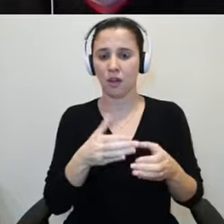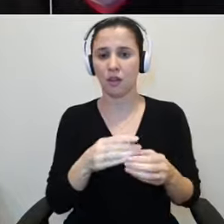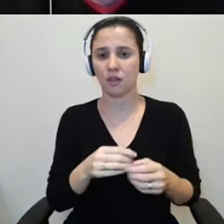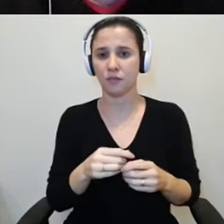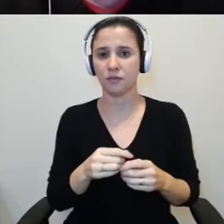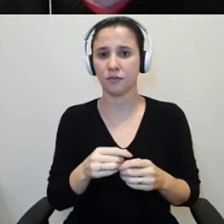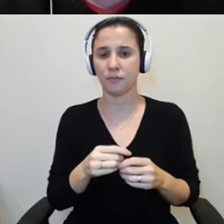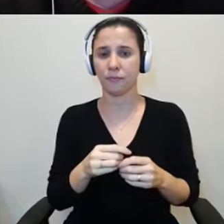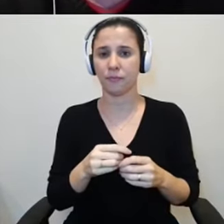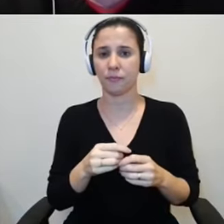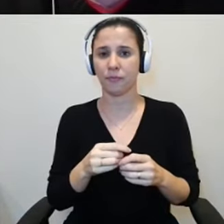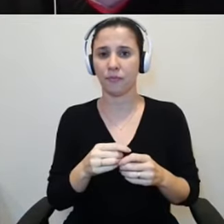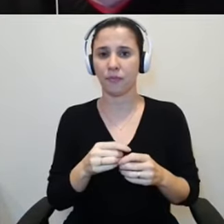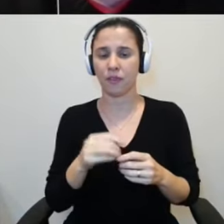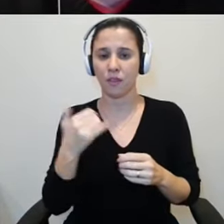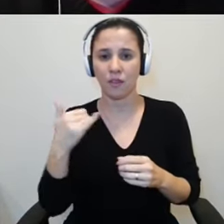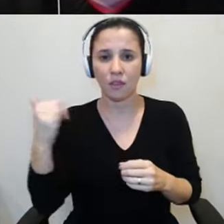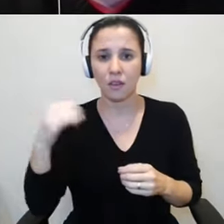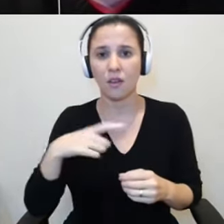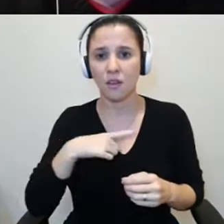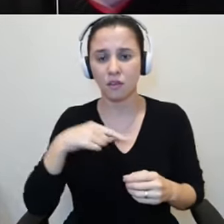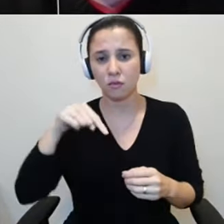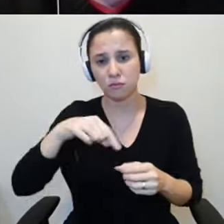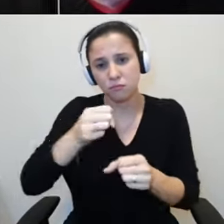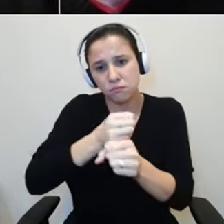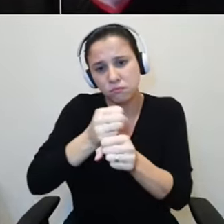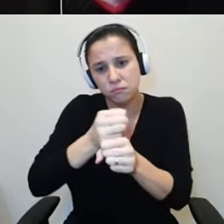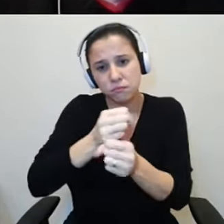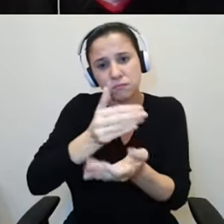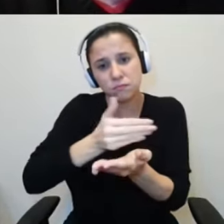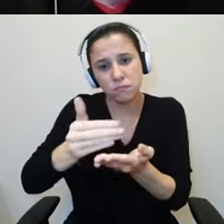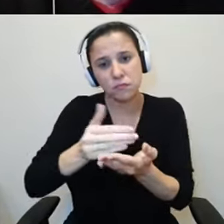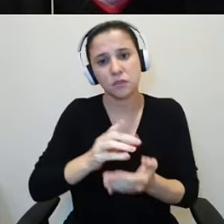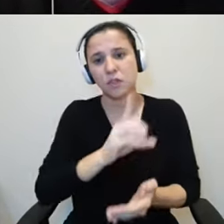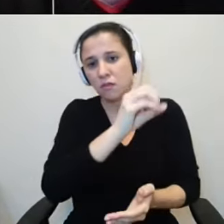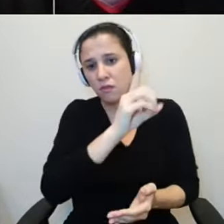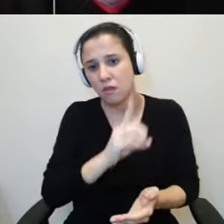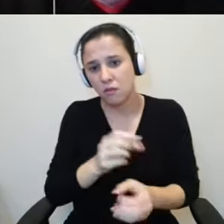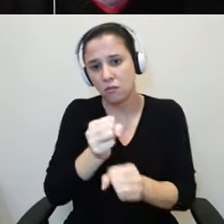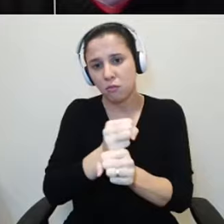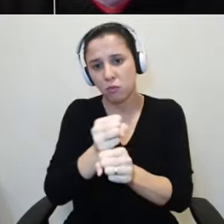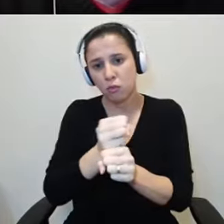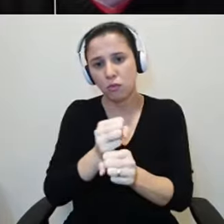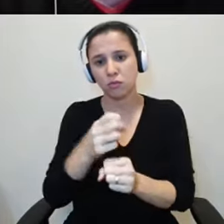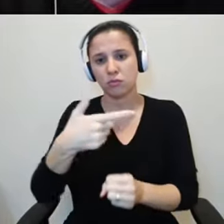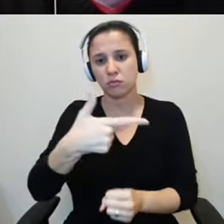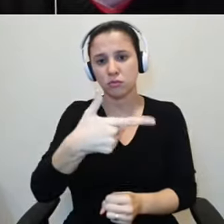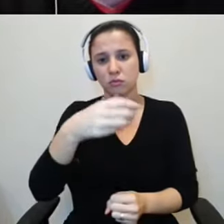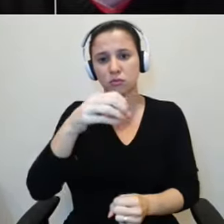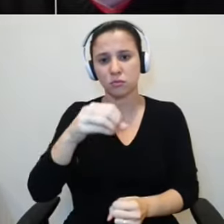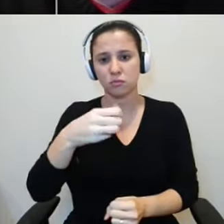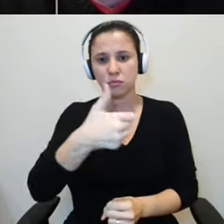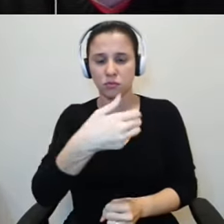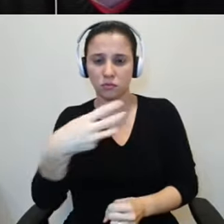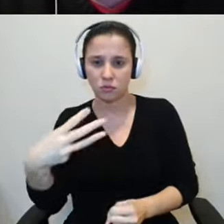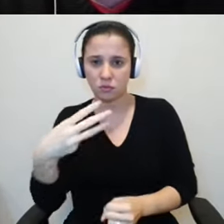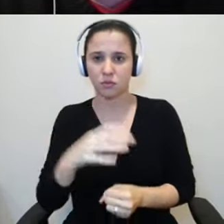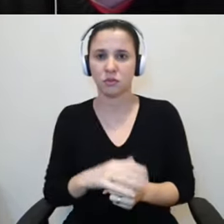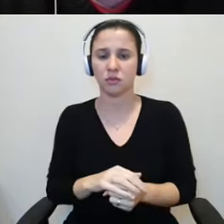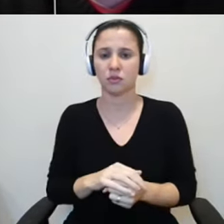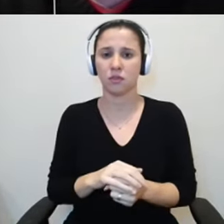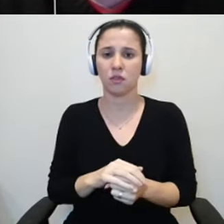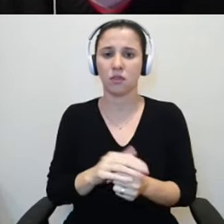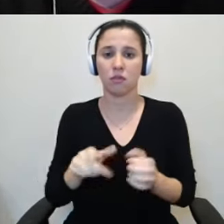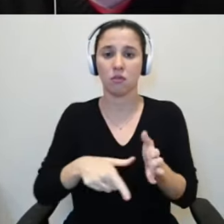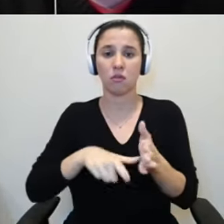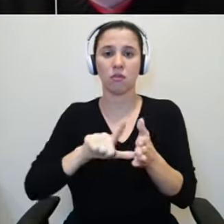desde 2013. Então, a ideia da live é essa, de fazer, informar essas novidades. Antes da gente entrar